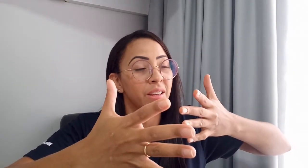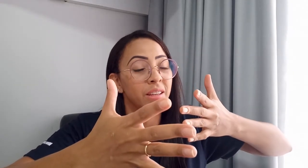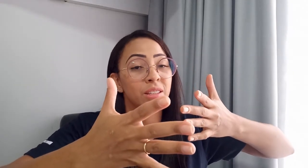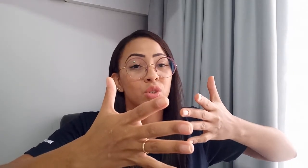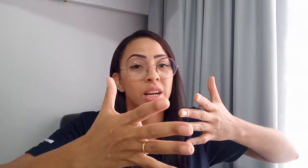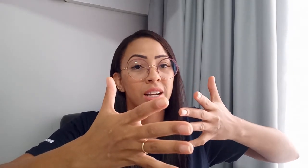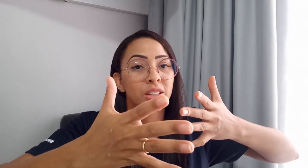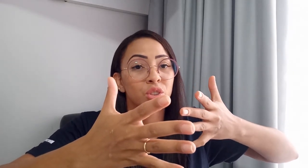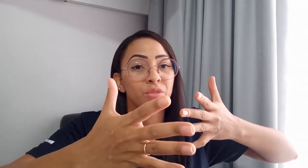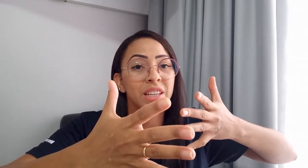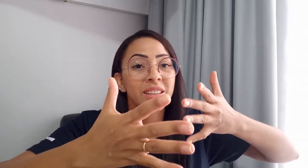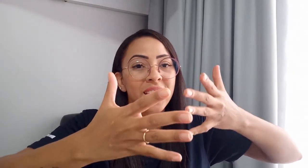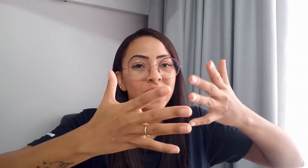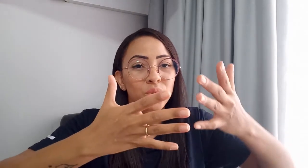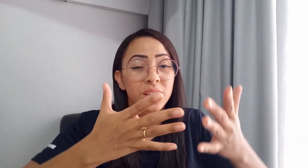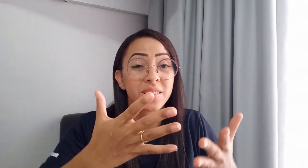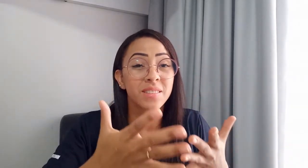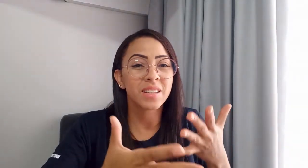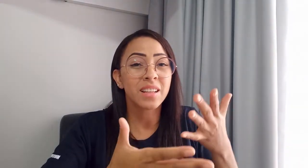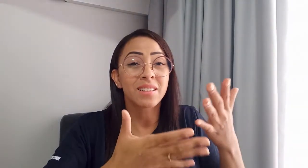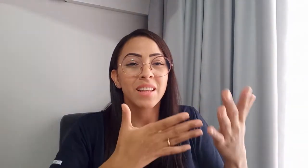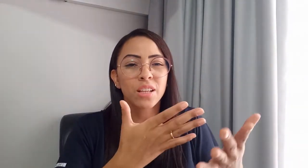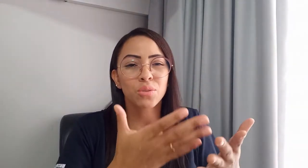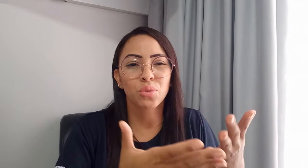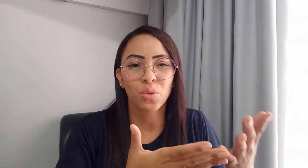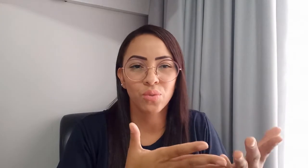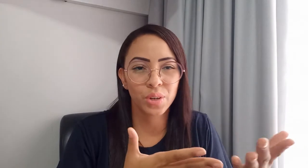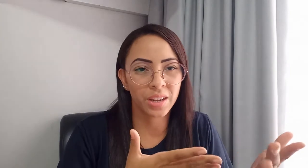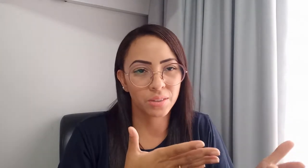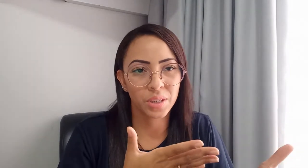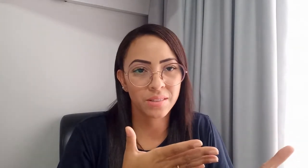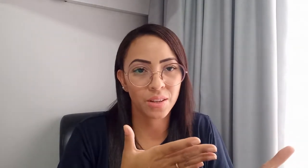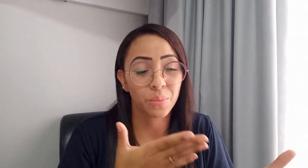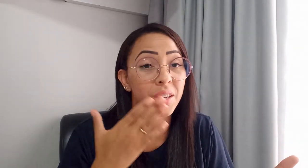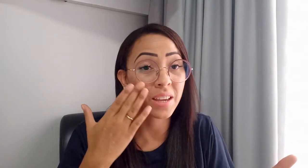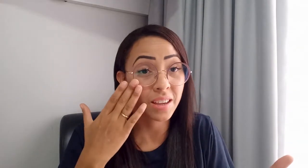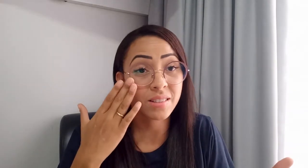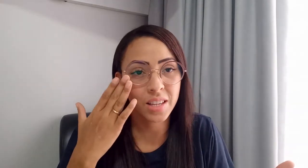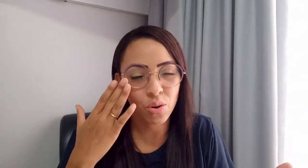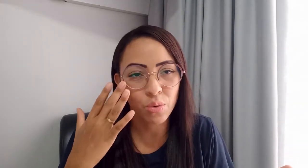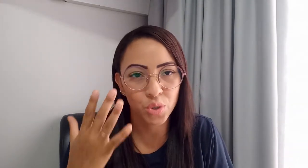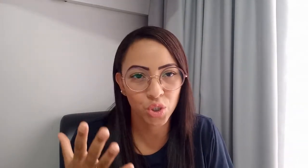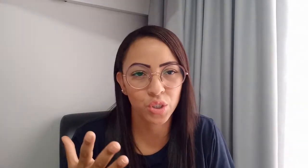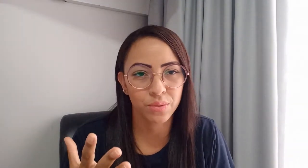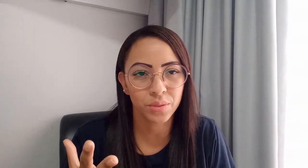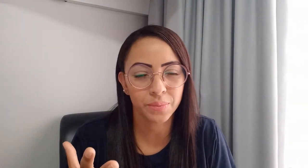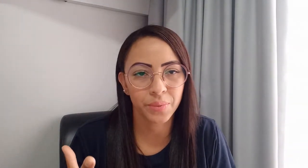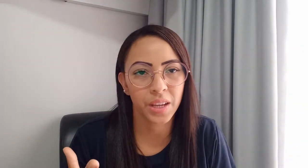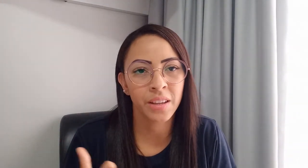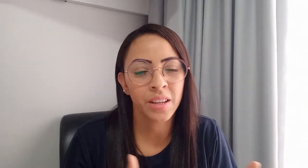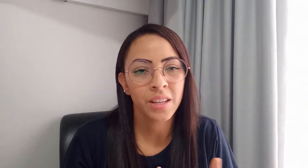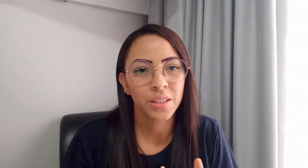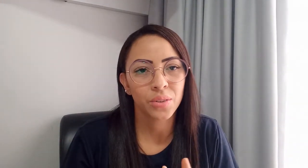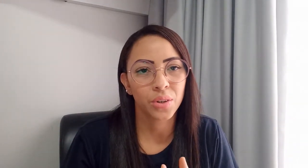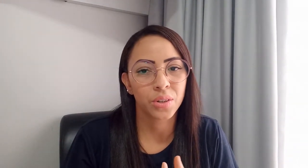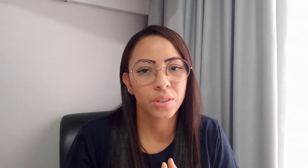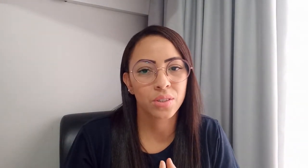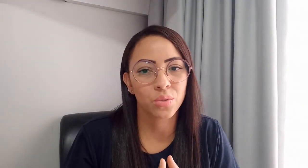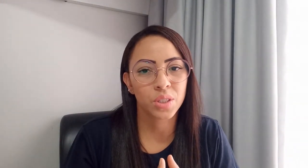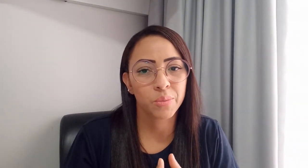ele já fique dentro, já se sinta dentro do louvor em adoração, porque esse é o objetivo, né? Nós conseguimos